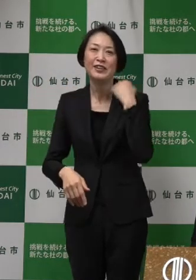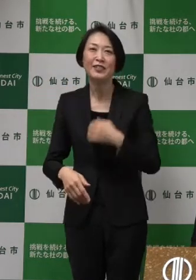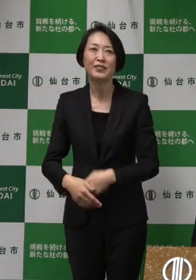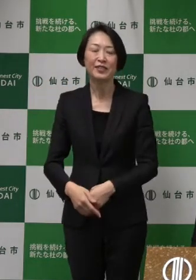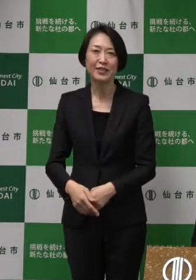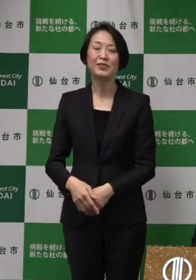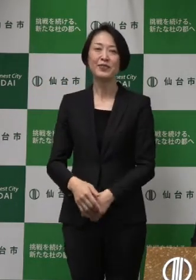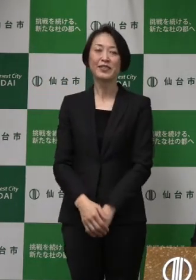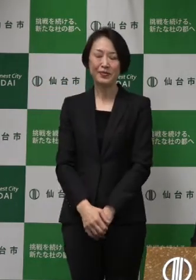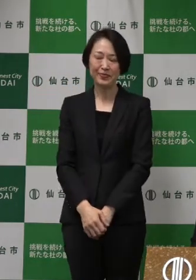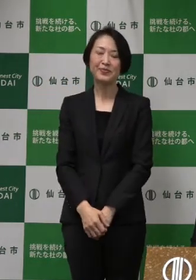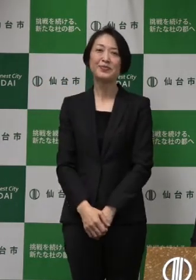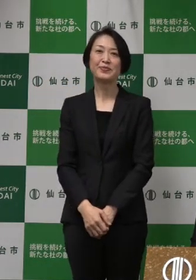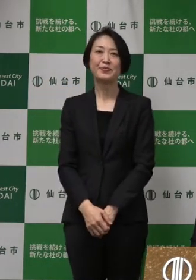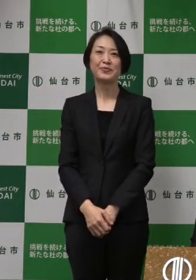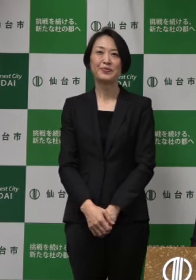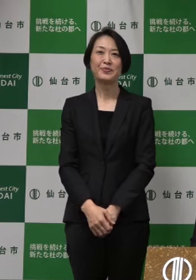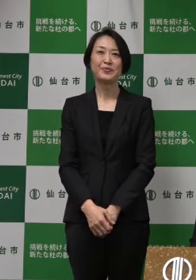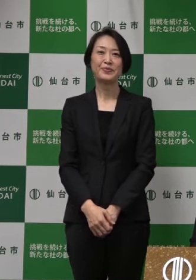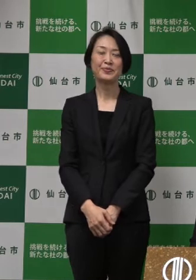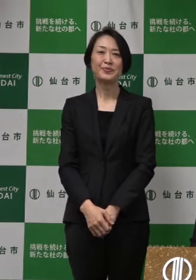ている 、はい、わかりました、